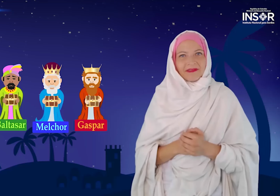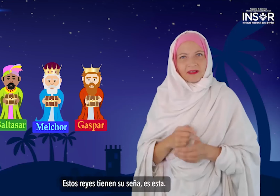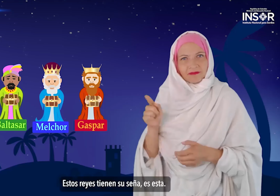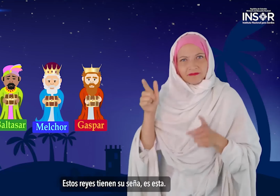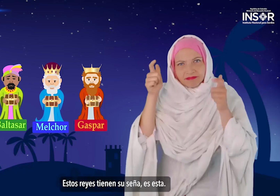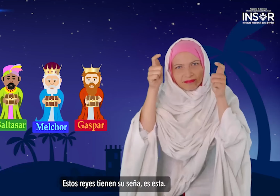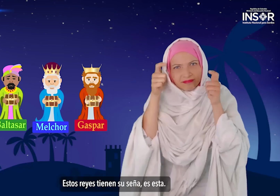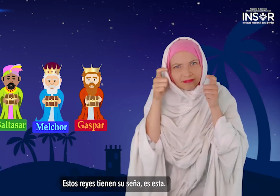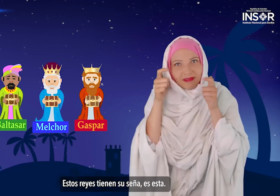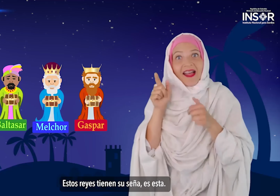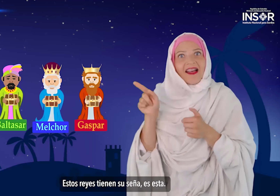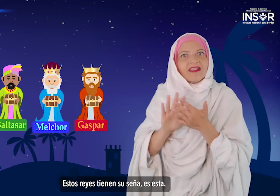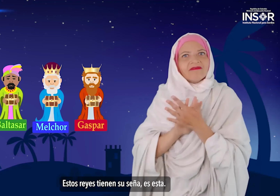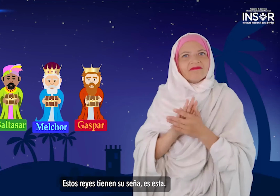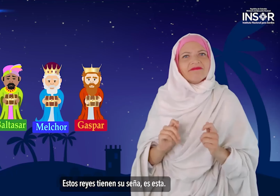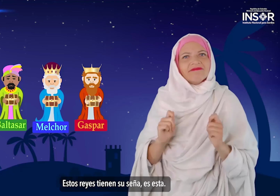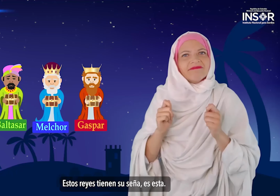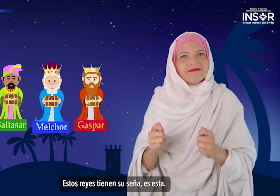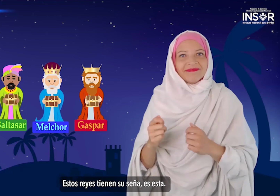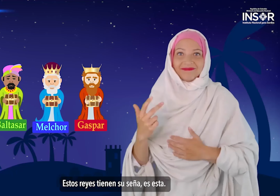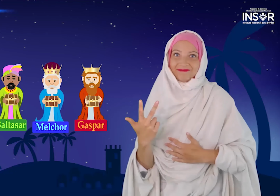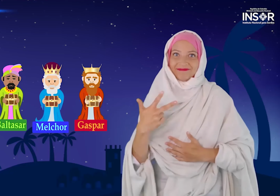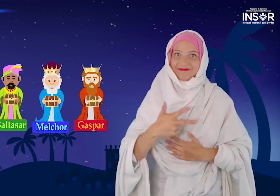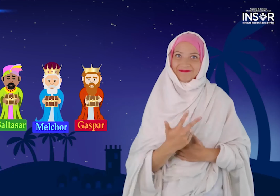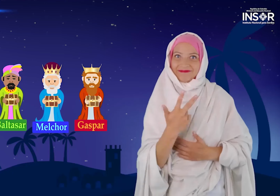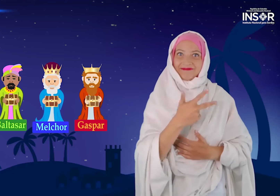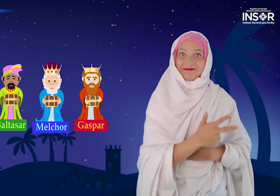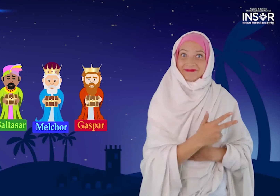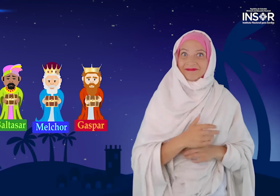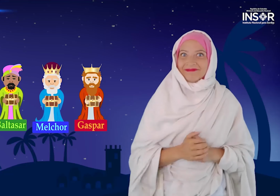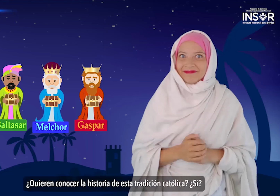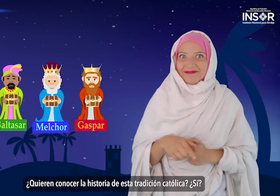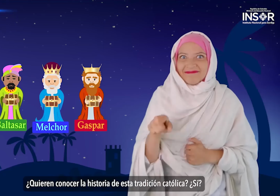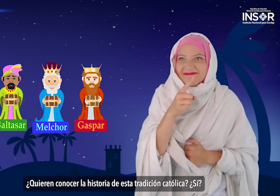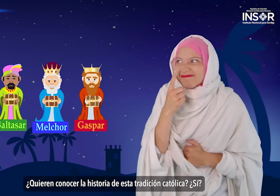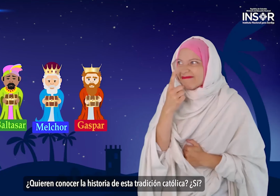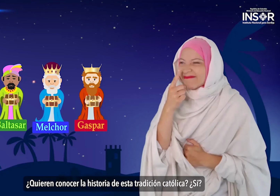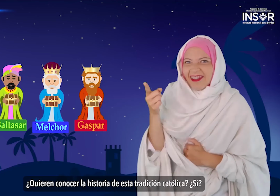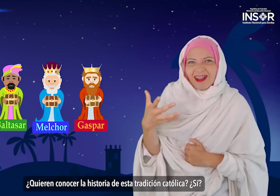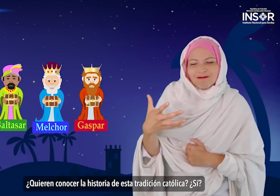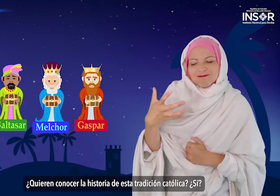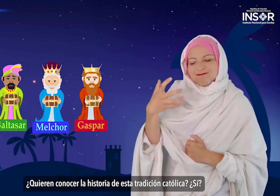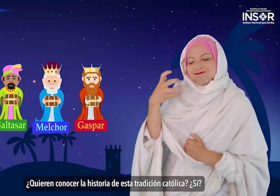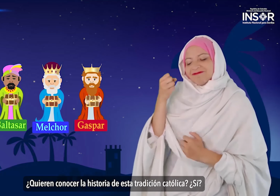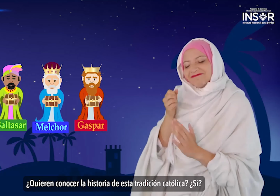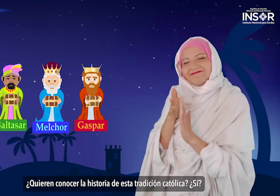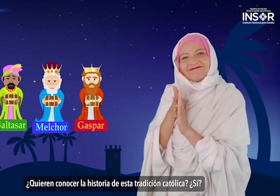Estos reyes tienen su seña. Es esta. ¿Quieren conocer la historia de esta